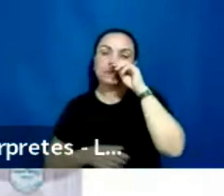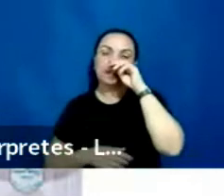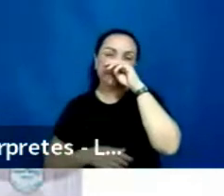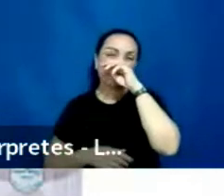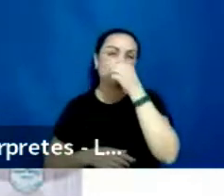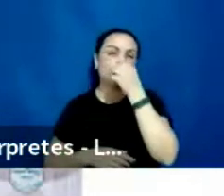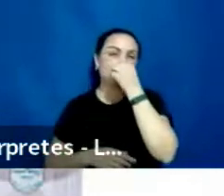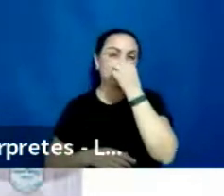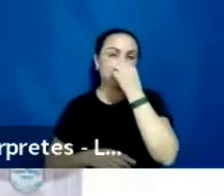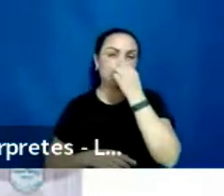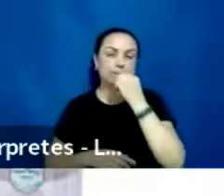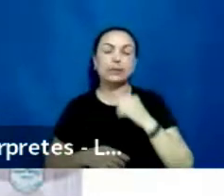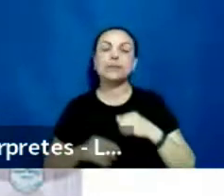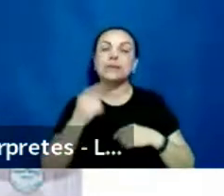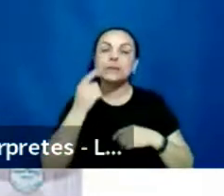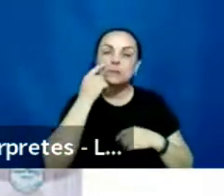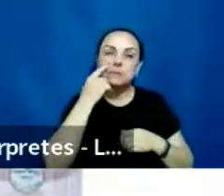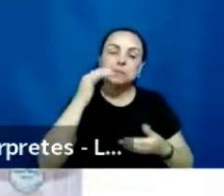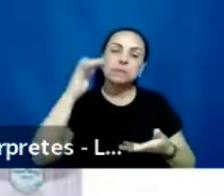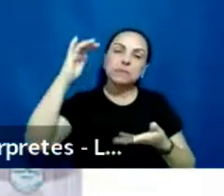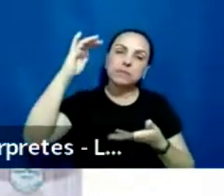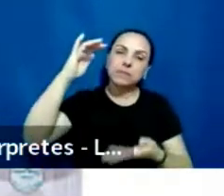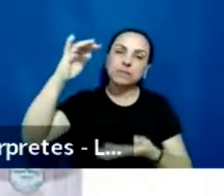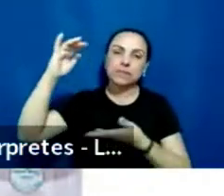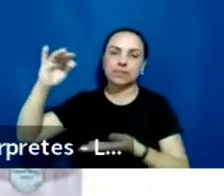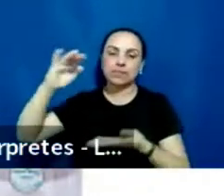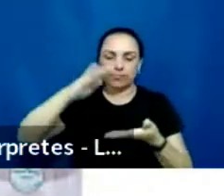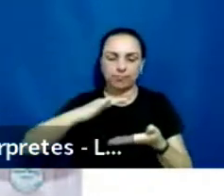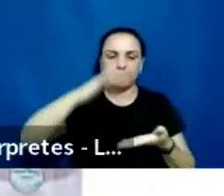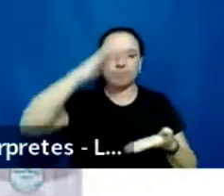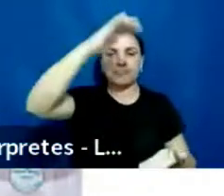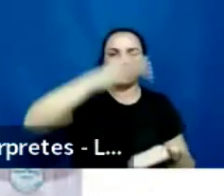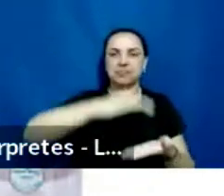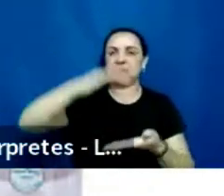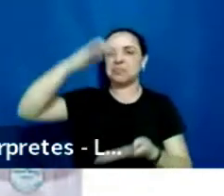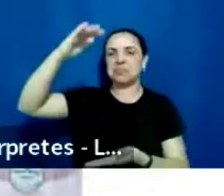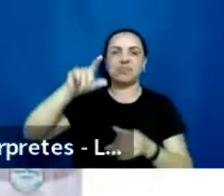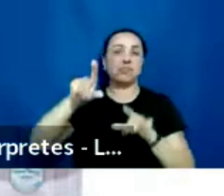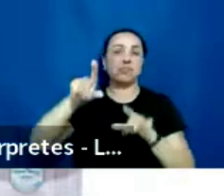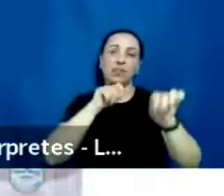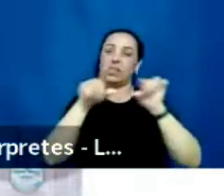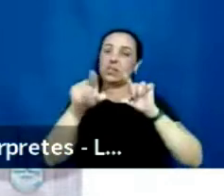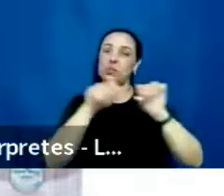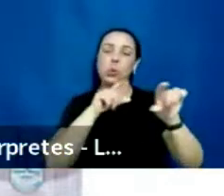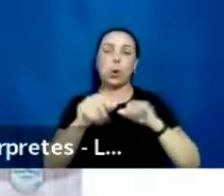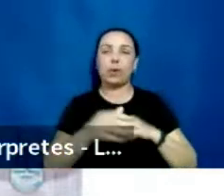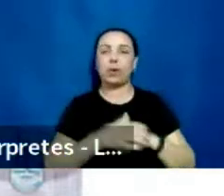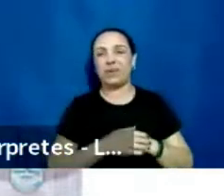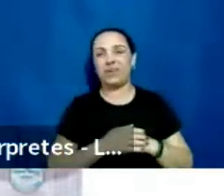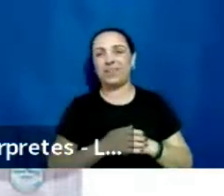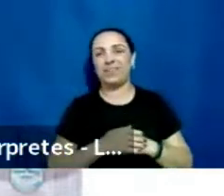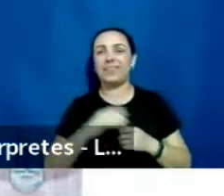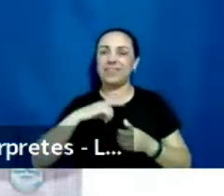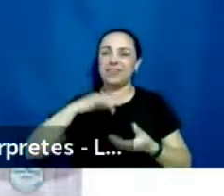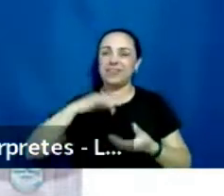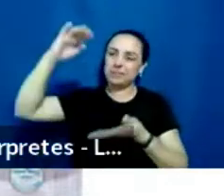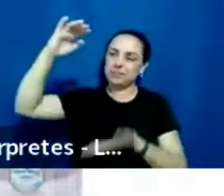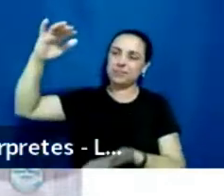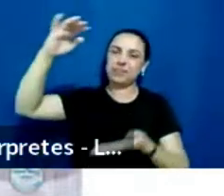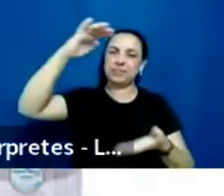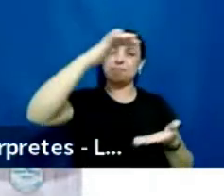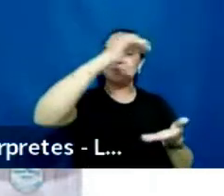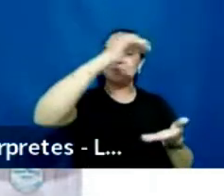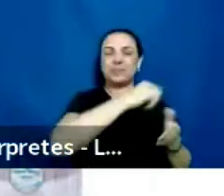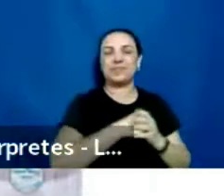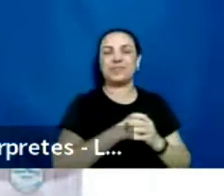sua casa, ou também tem aí o purificador maravilhoso Hyperminer, que está fazendo um grande sucesso, também numa